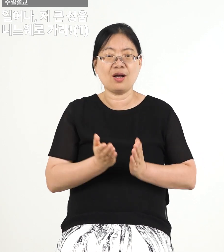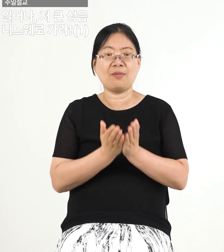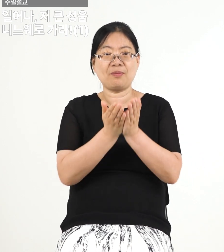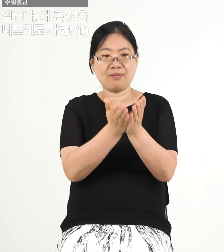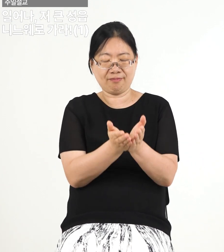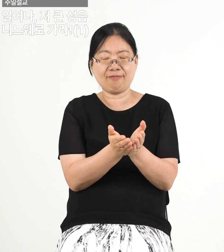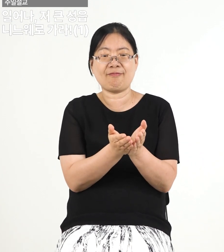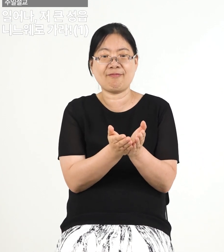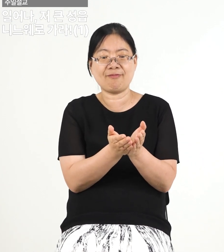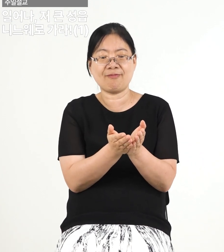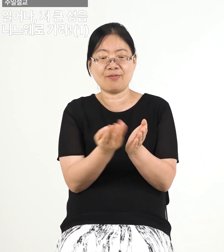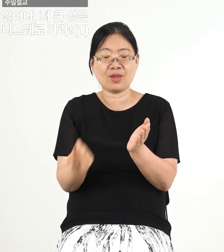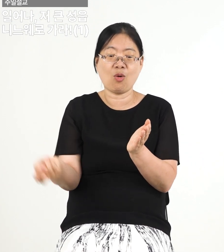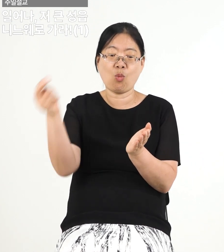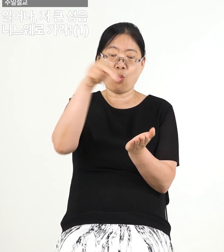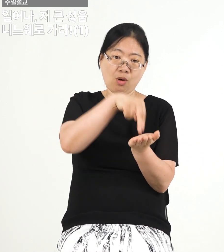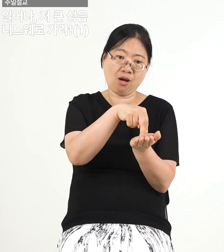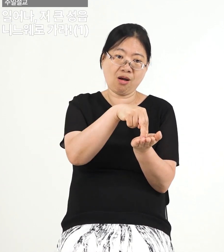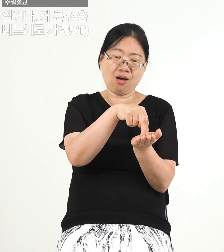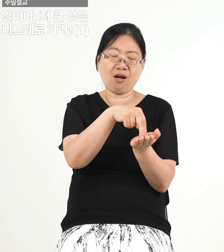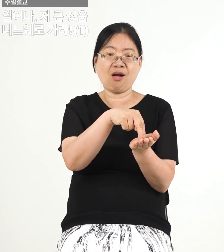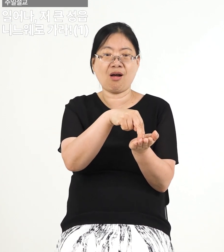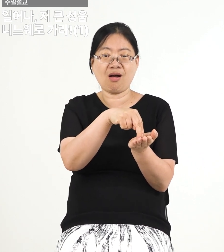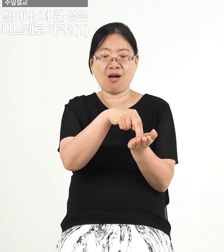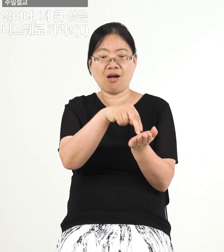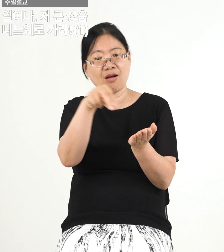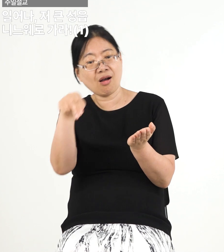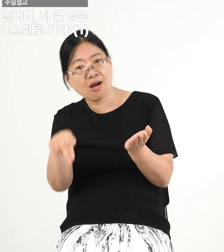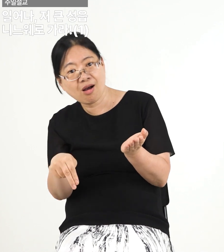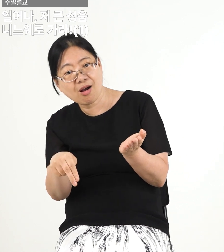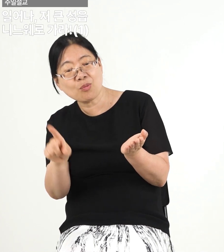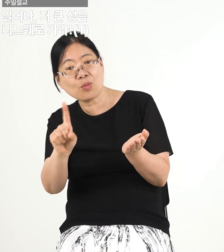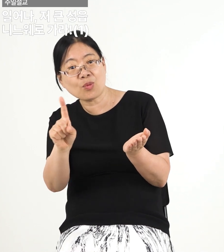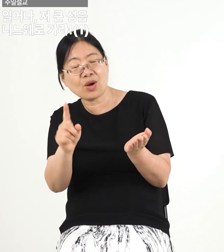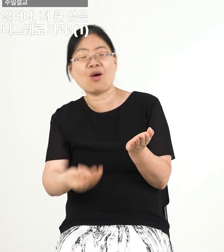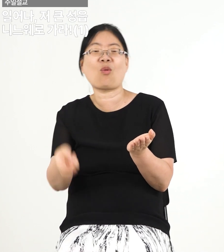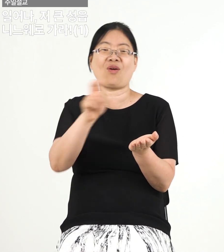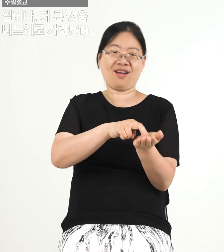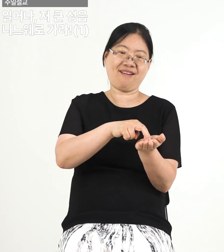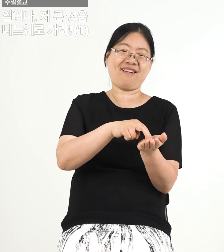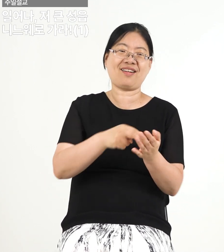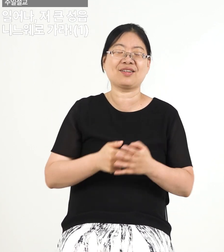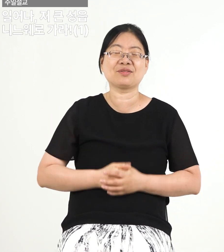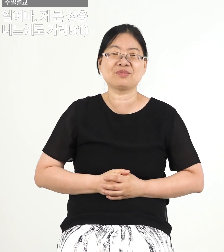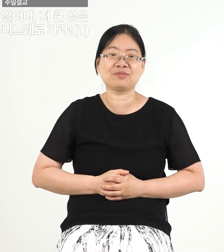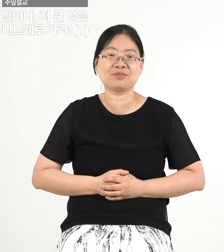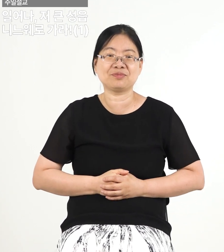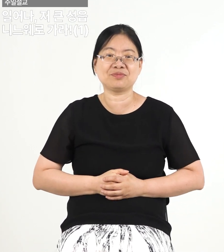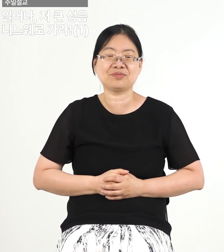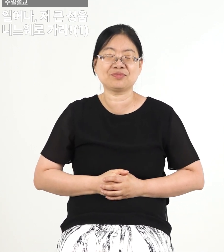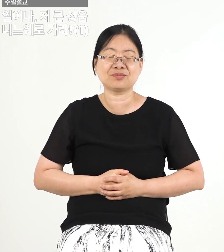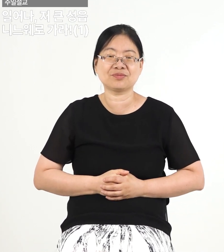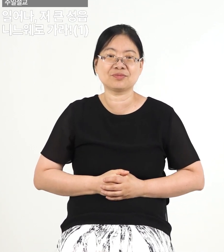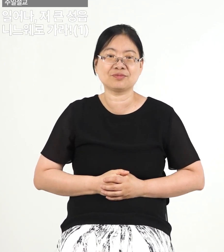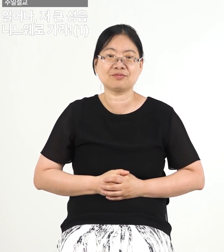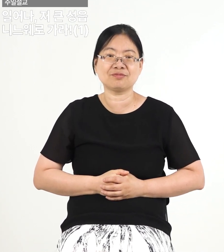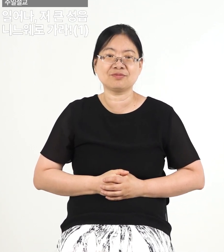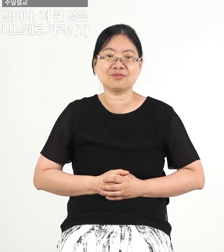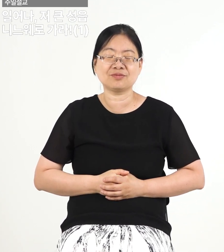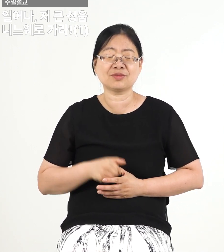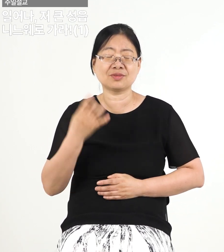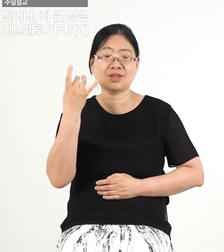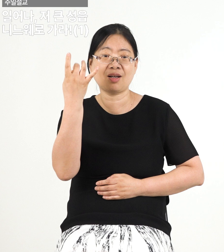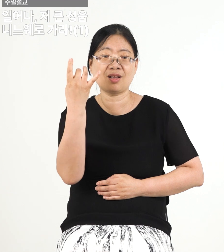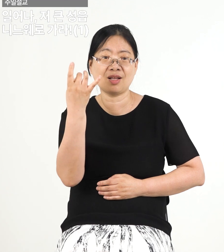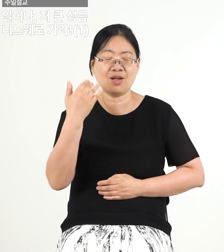배에 올랐더라 내려갔더라? 올랐더라. 근데 원래